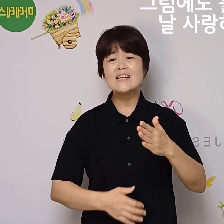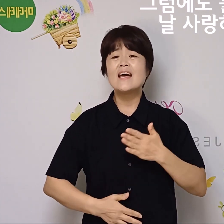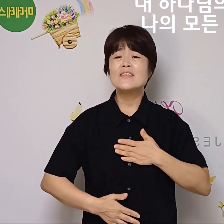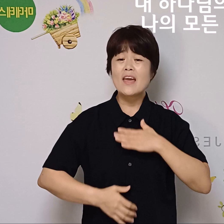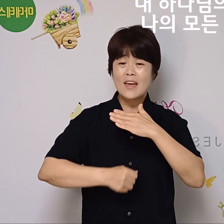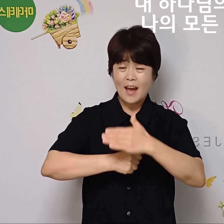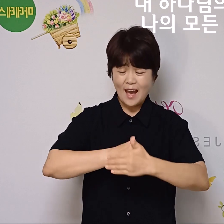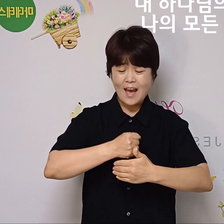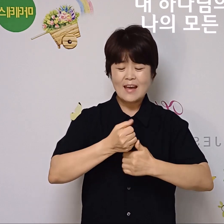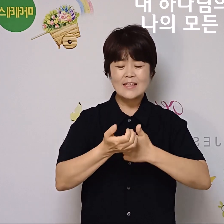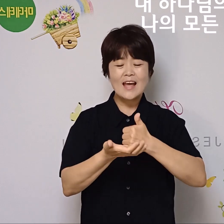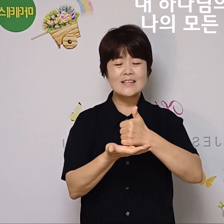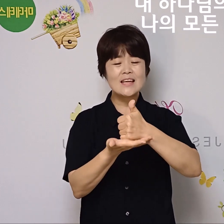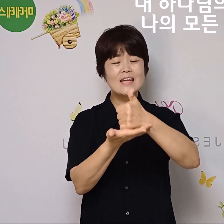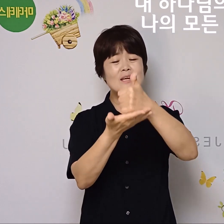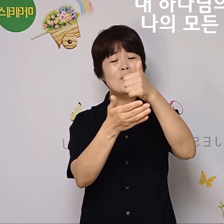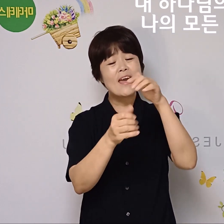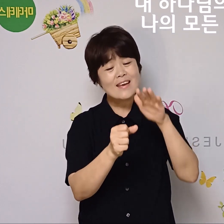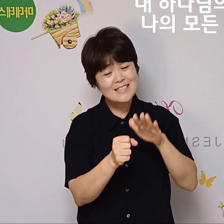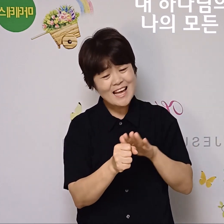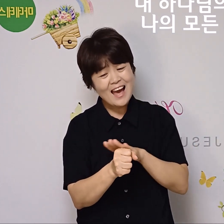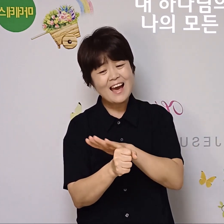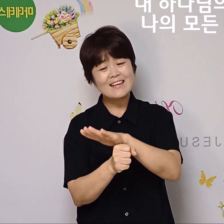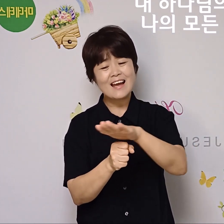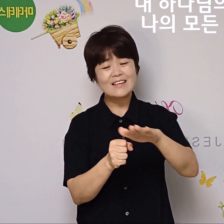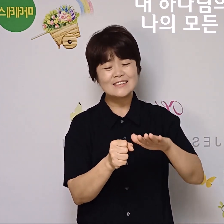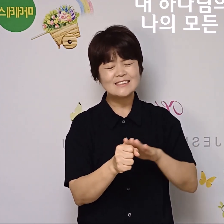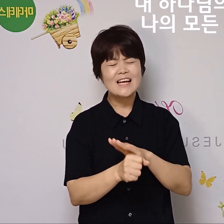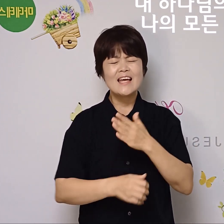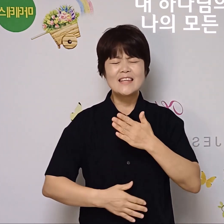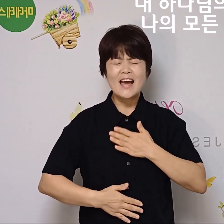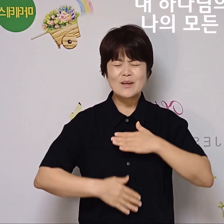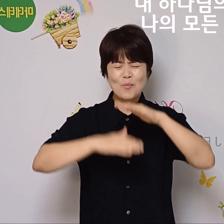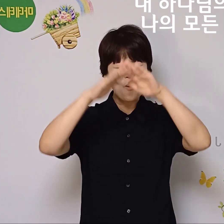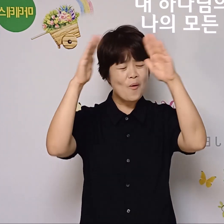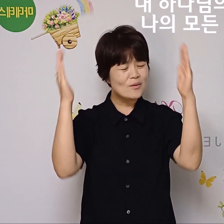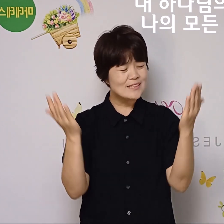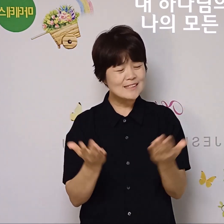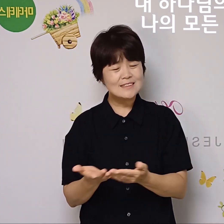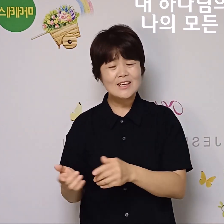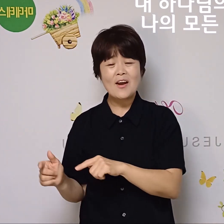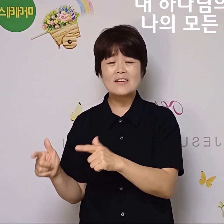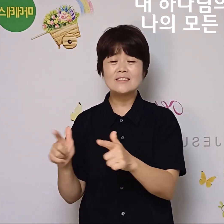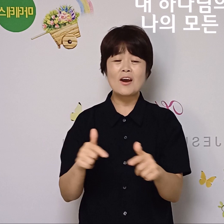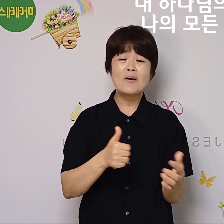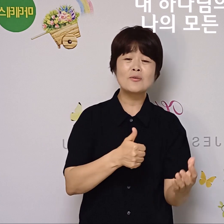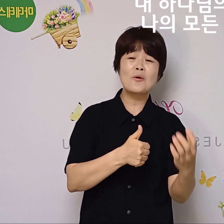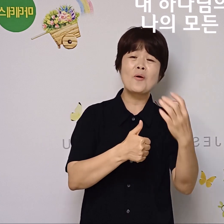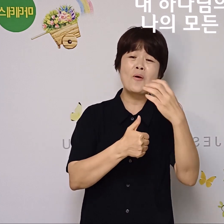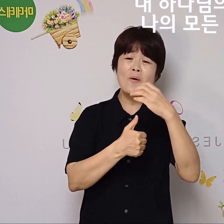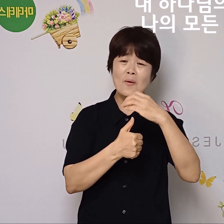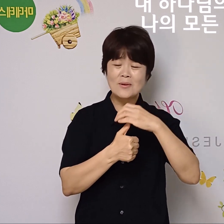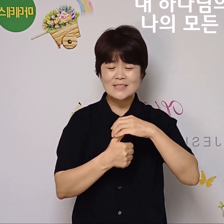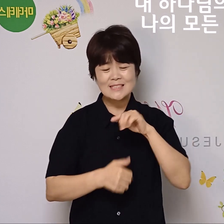사랑하시는 내 하나님의 사랑은 나의 모든 걸 덮고